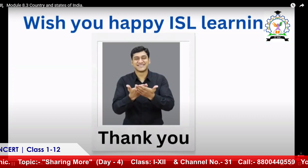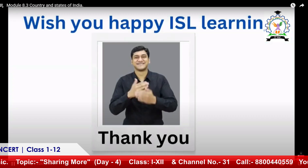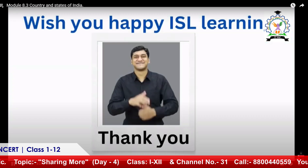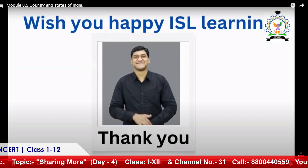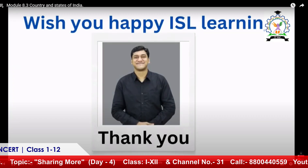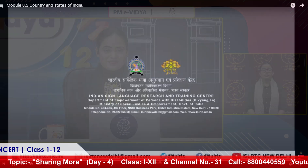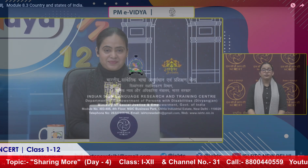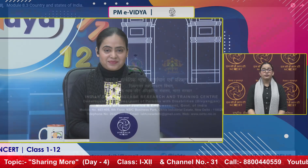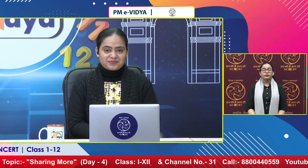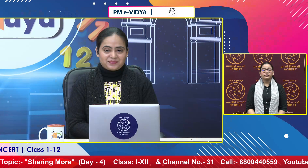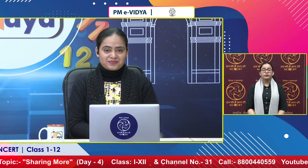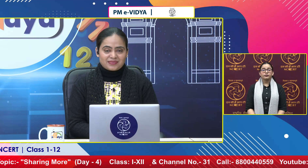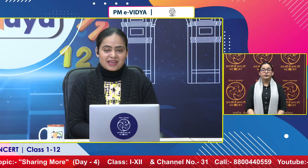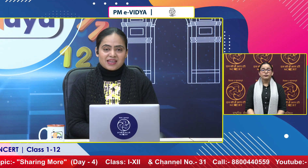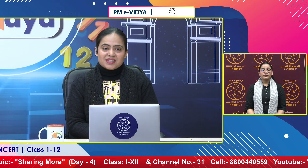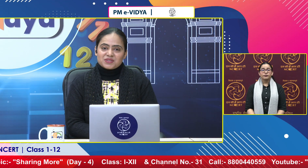धन्यवाद।